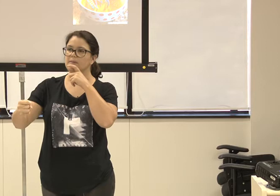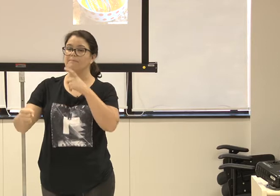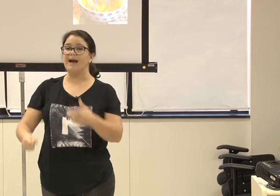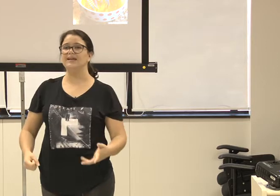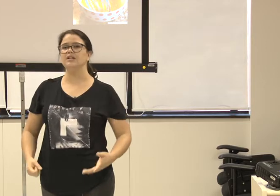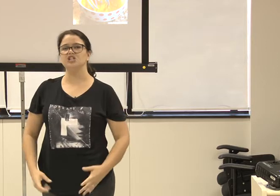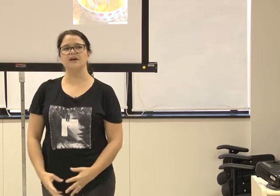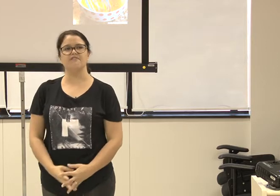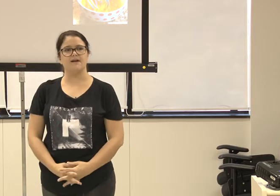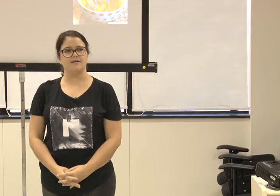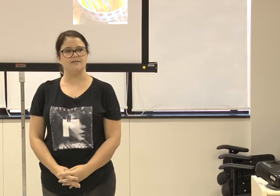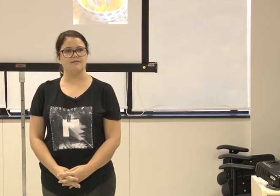Máquina de lavar.